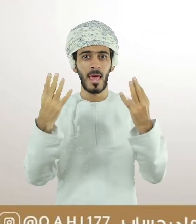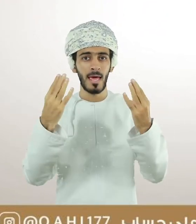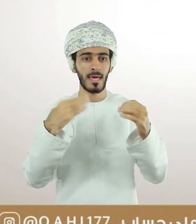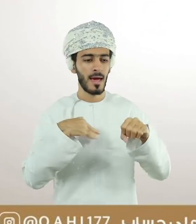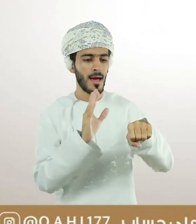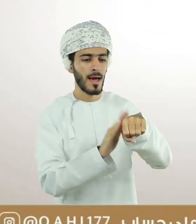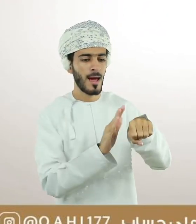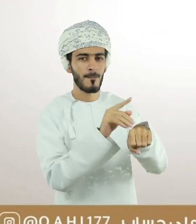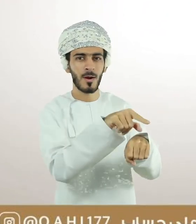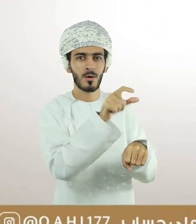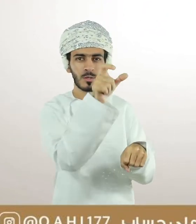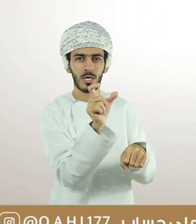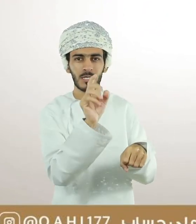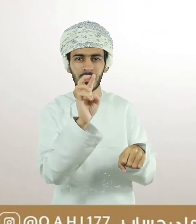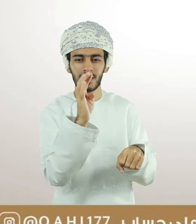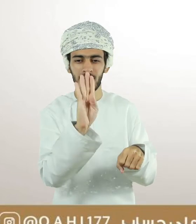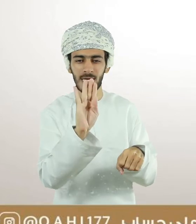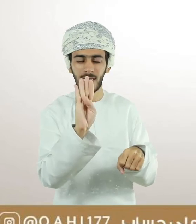فنادته